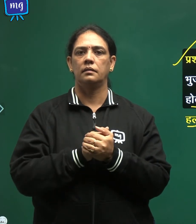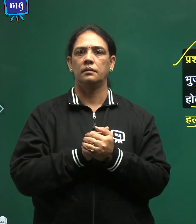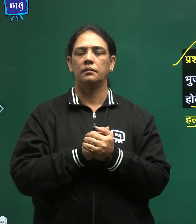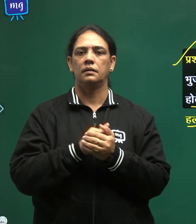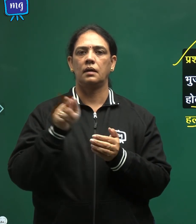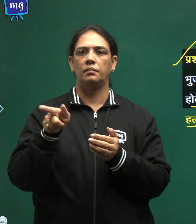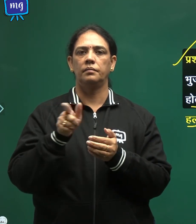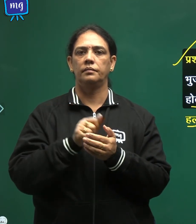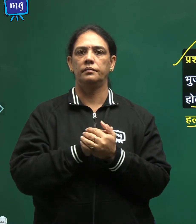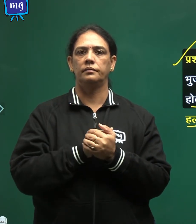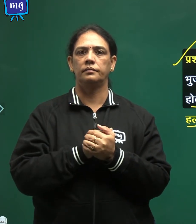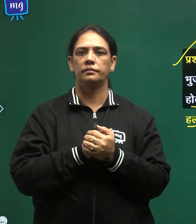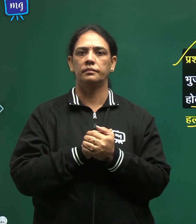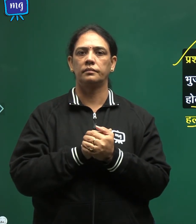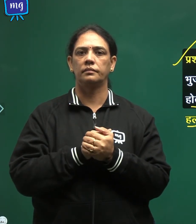तब